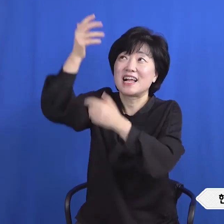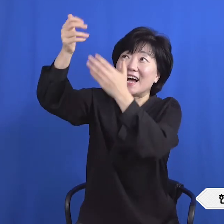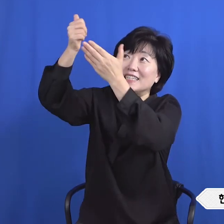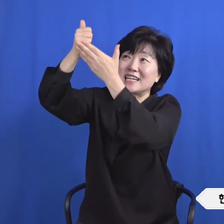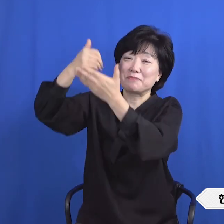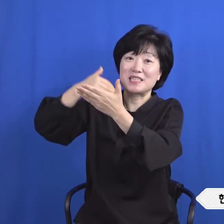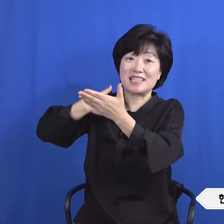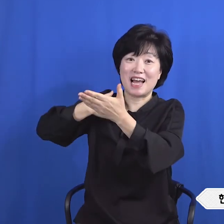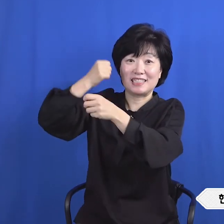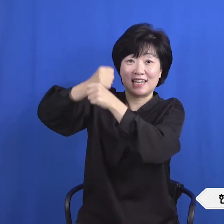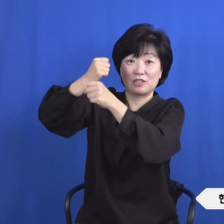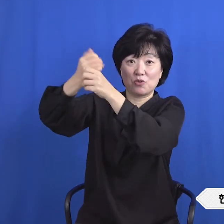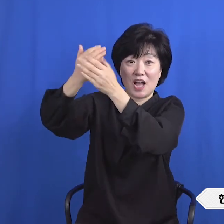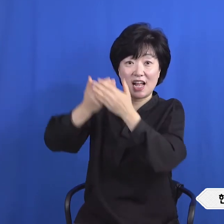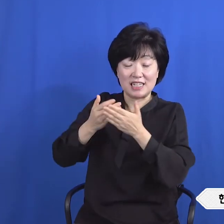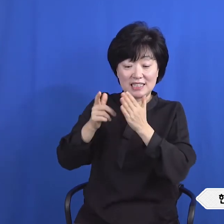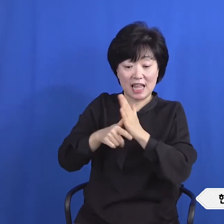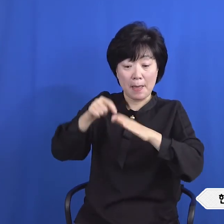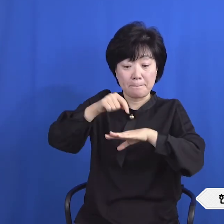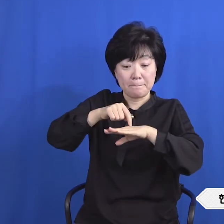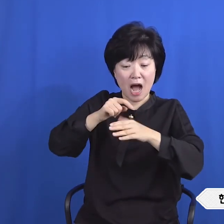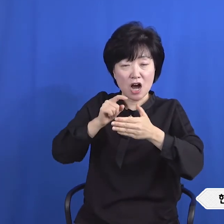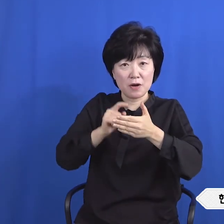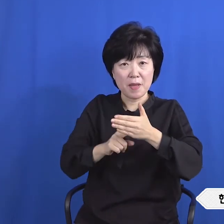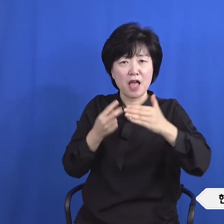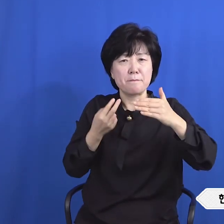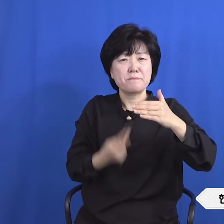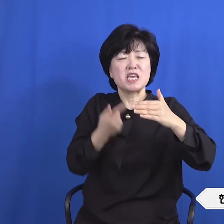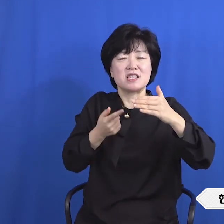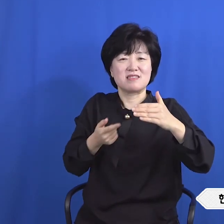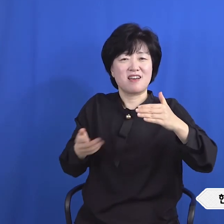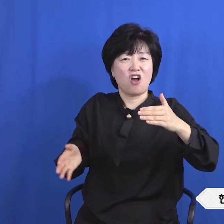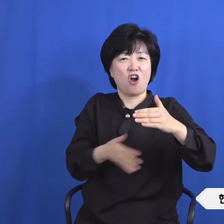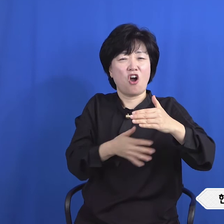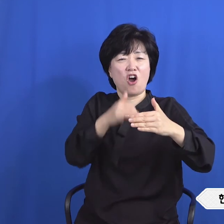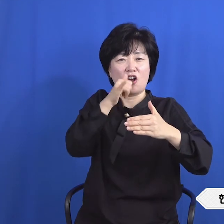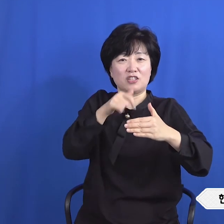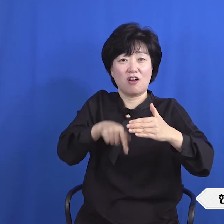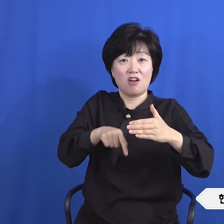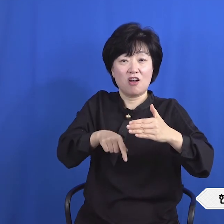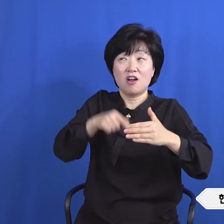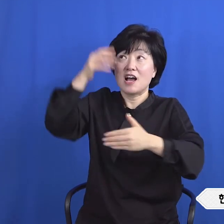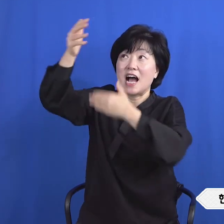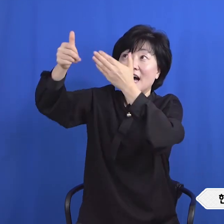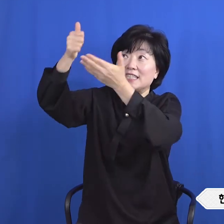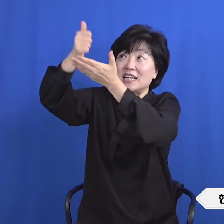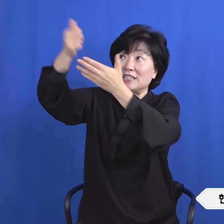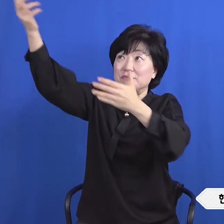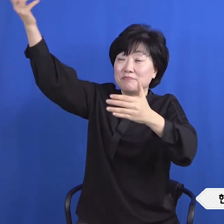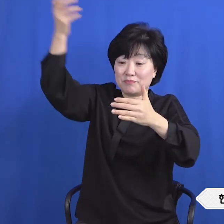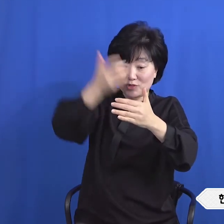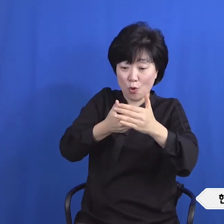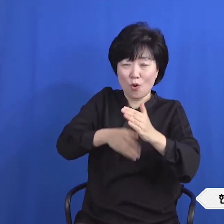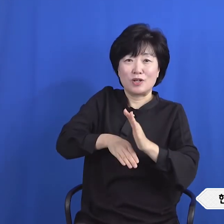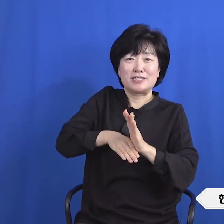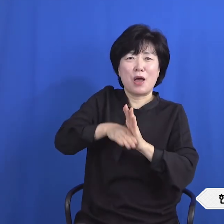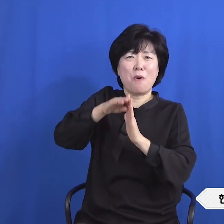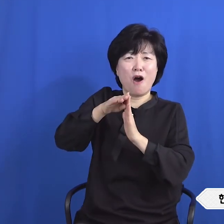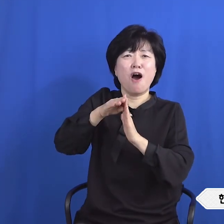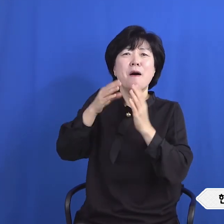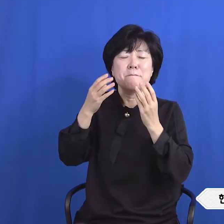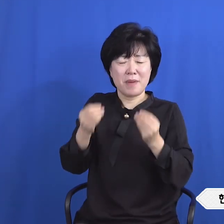큰 공간을 빚어 만드셨다. 그 공간을 하나님으로 채우기 전까지는 그래서